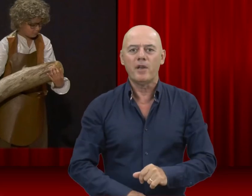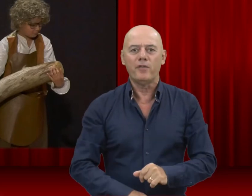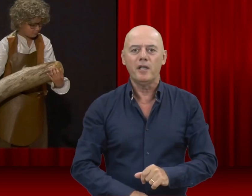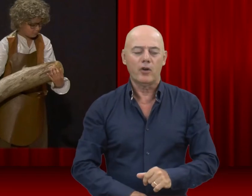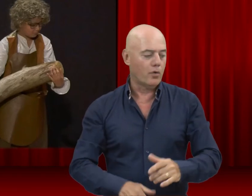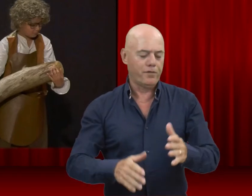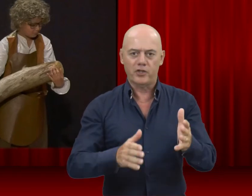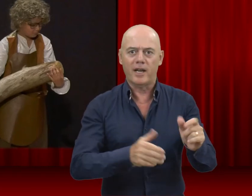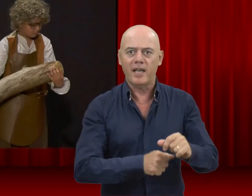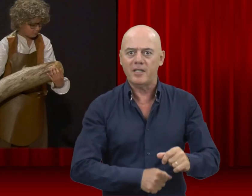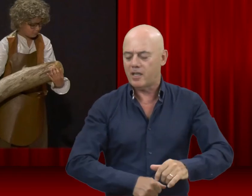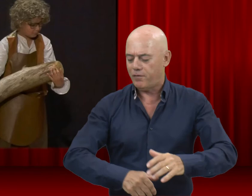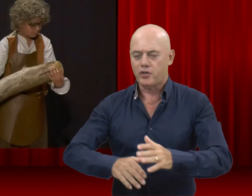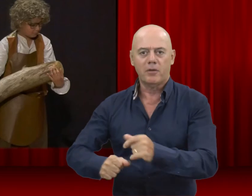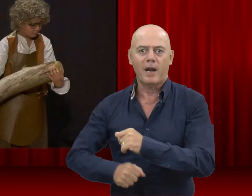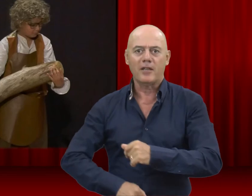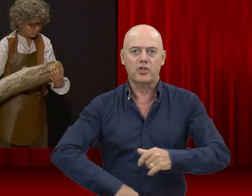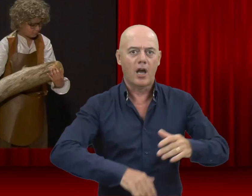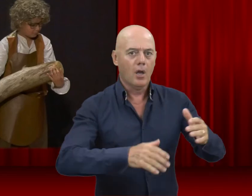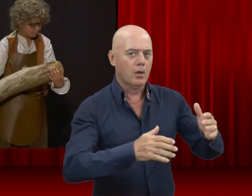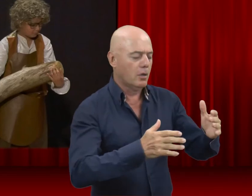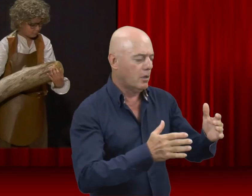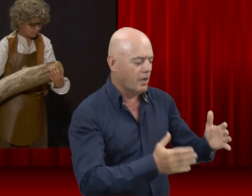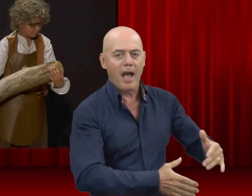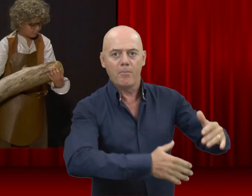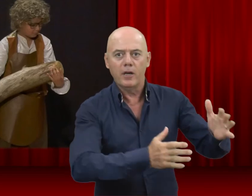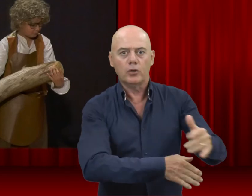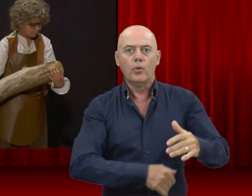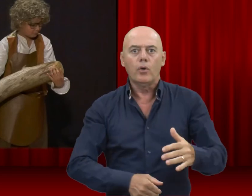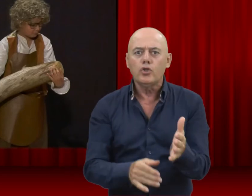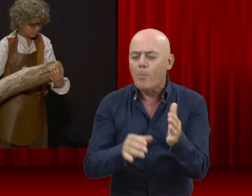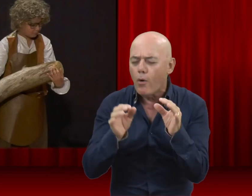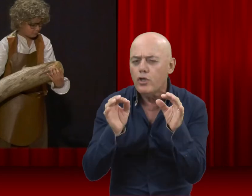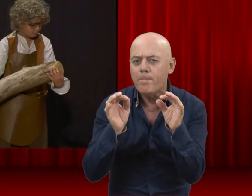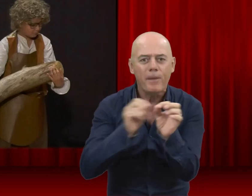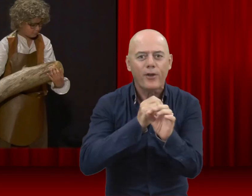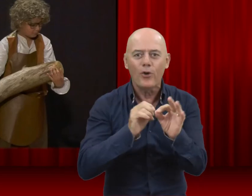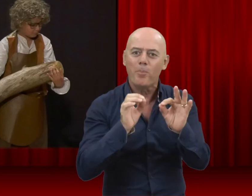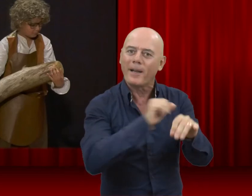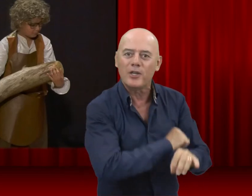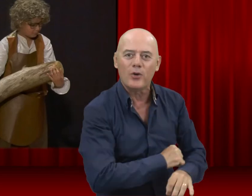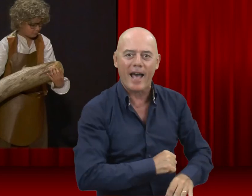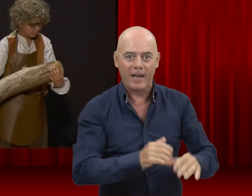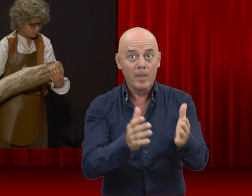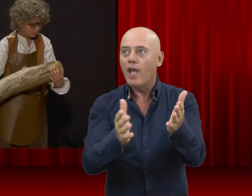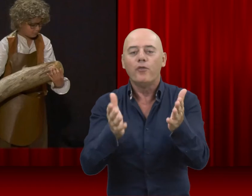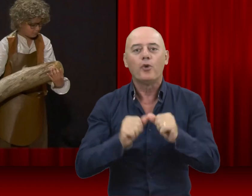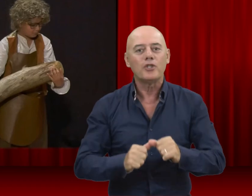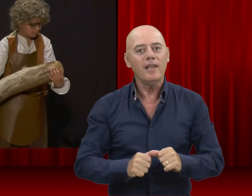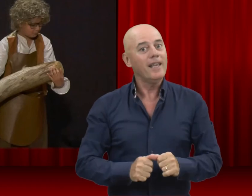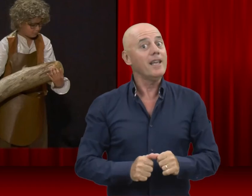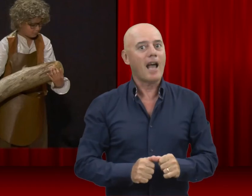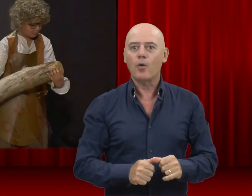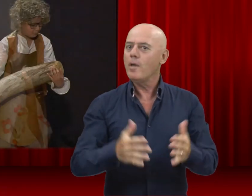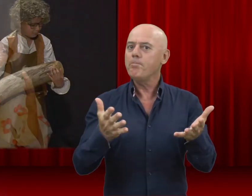notte per finirlo, fece la testa, fece le braccia, le gambe, il tronco, insomma ogni piccolo particolare, e fu